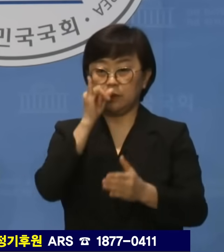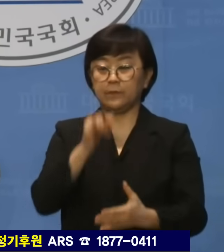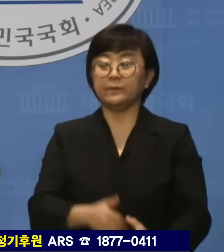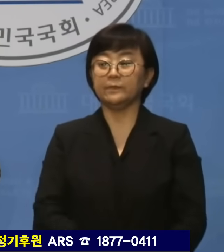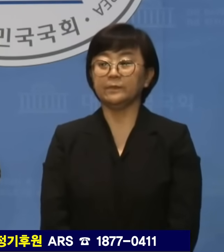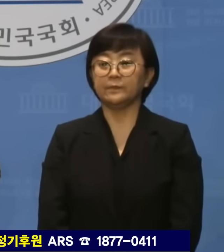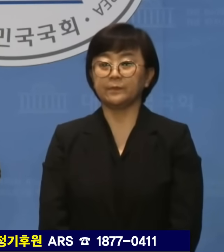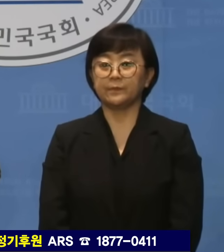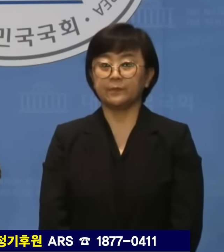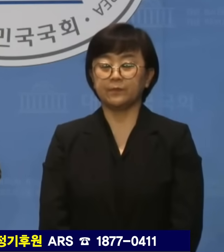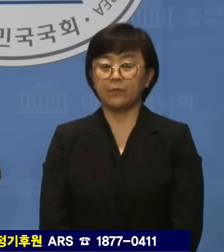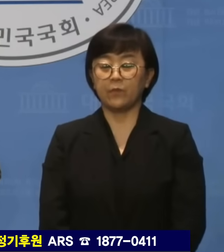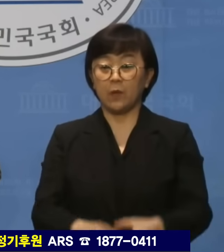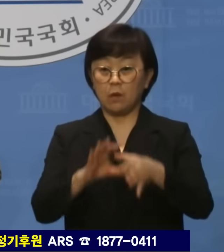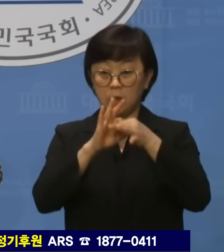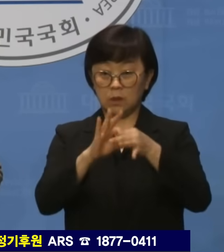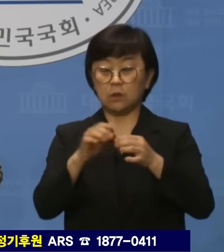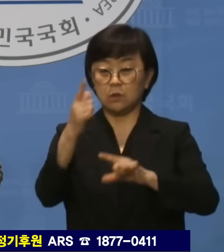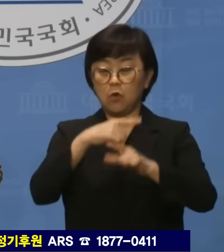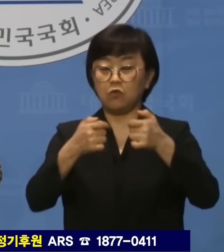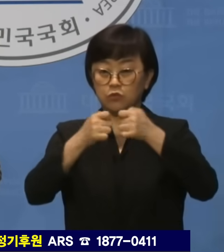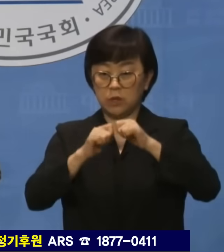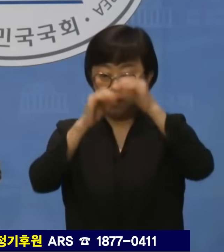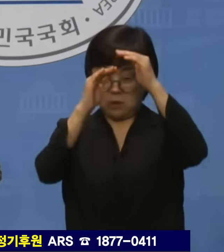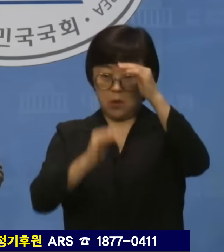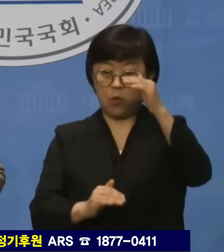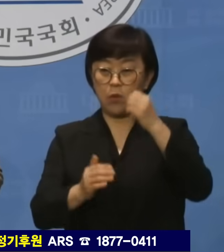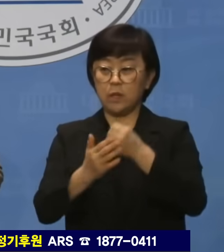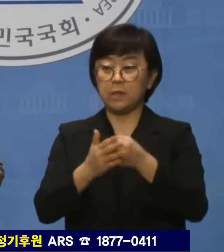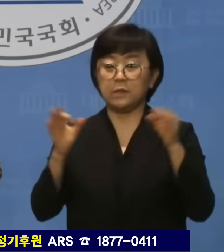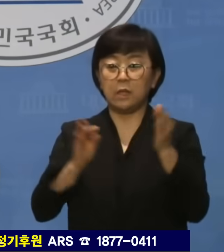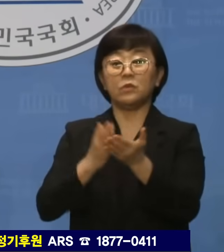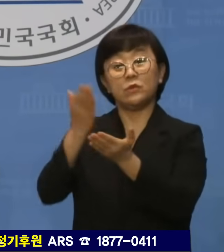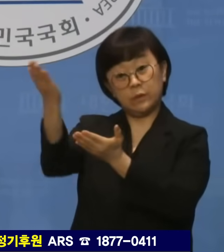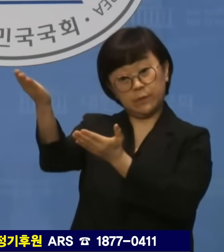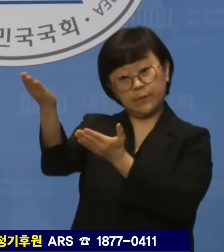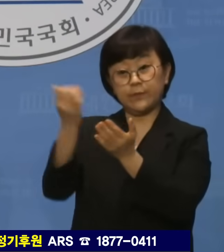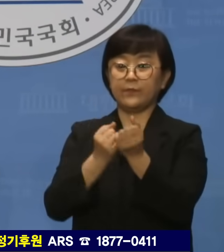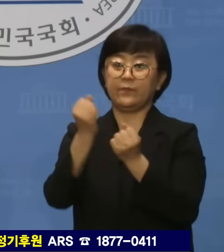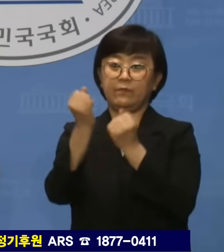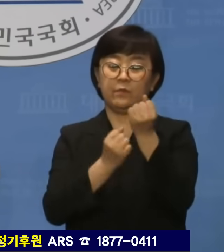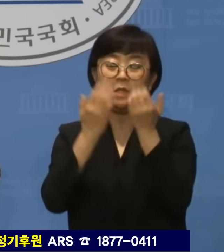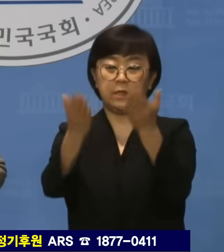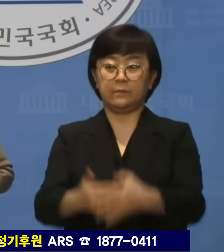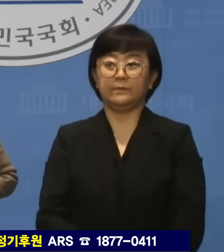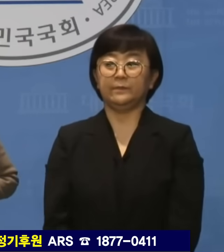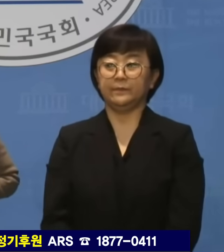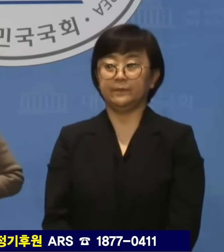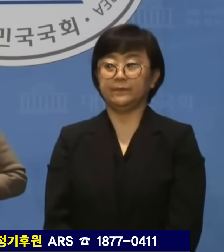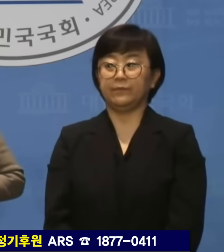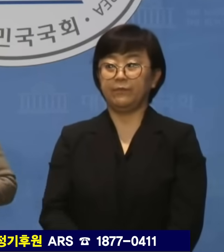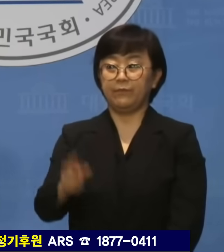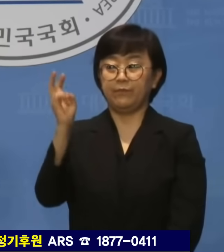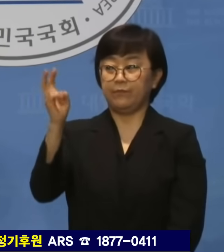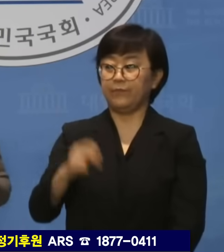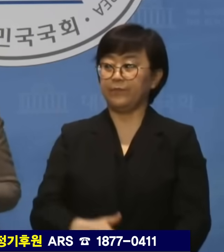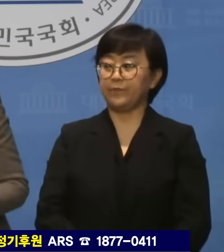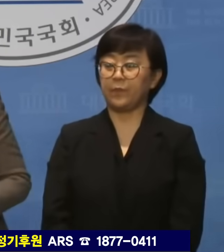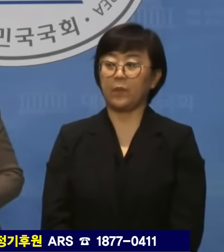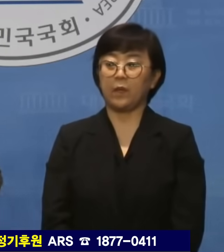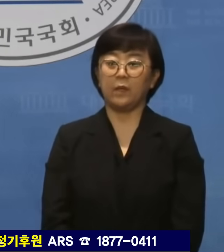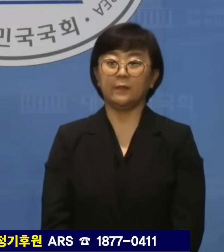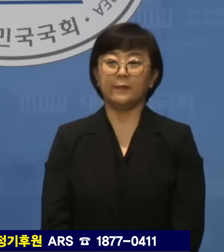텐데요. 관련해서 더 구체적인 내용들은 잠시 후에 밖에 나가서 더 말씀을 드리겠습니다. 혹시